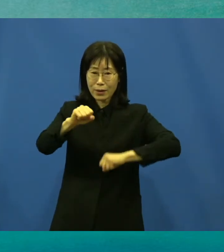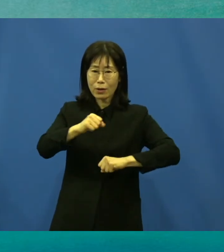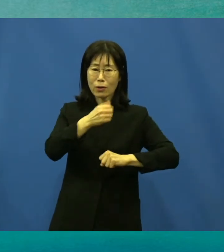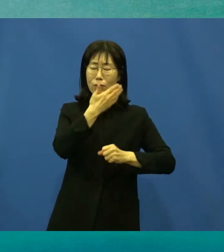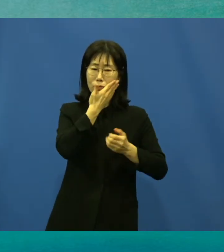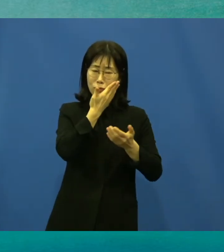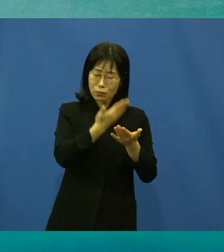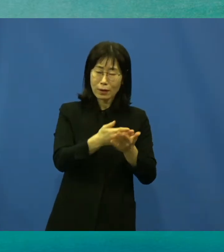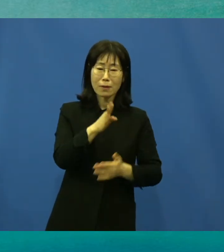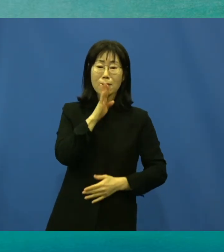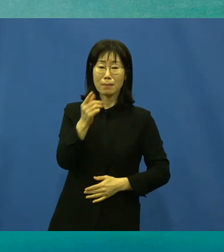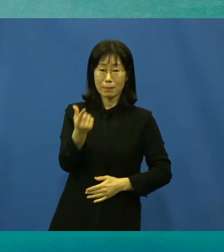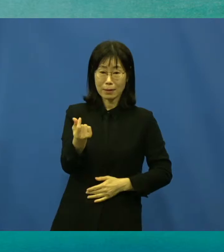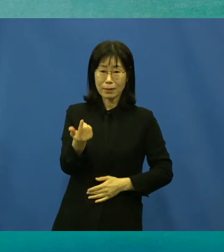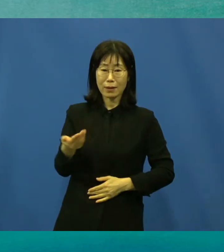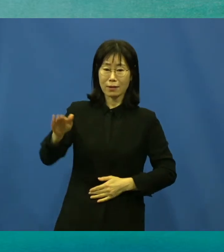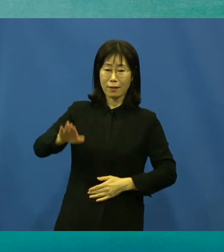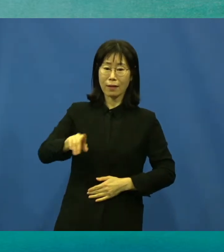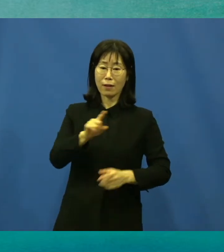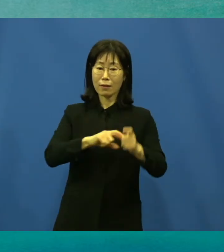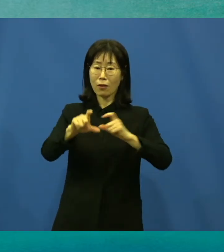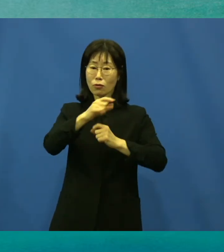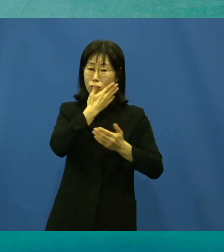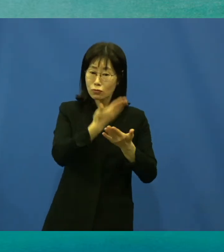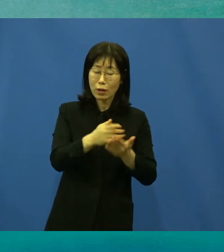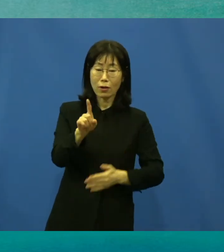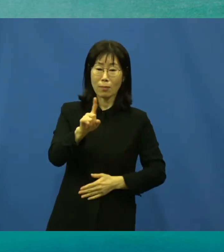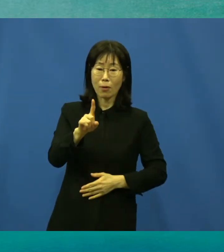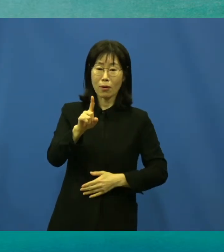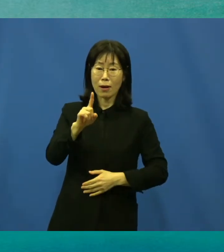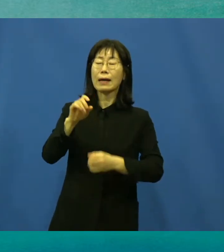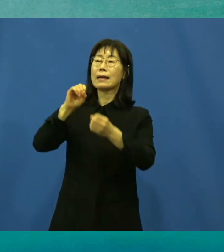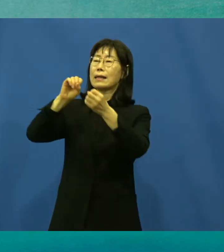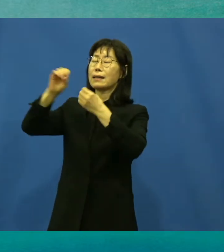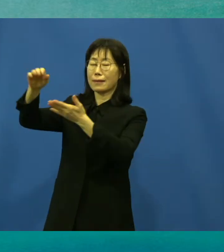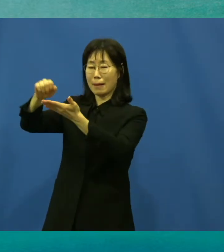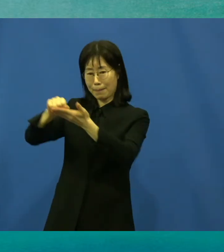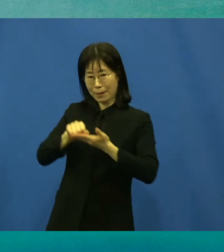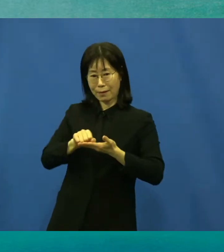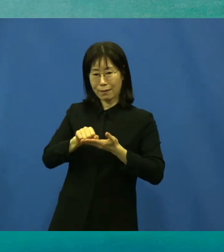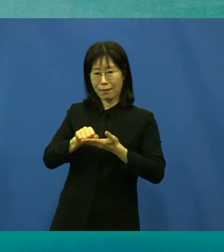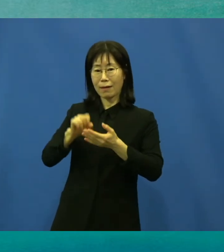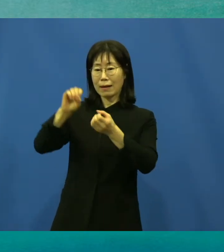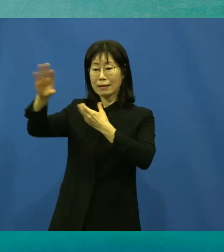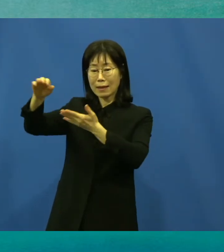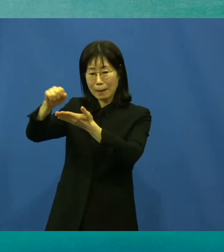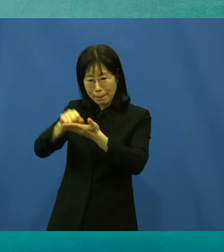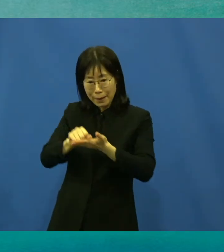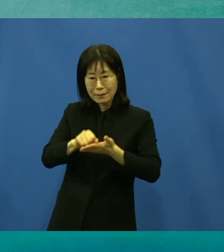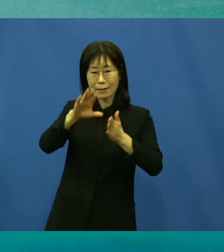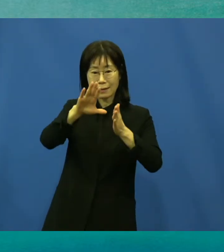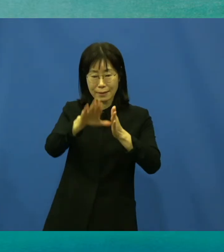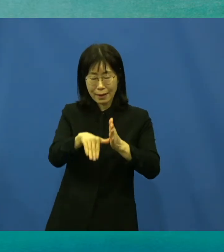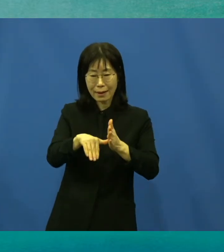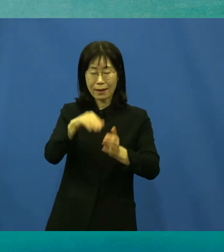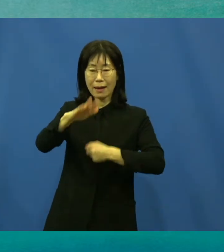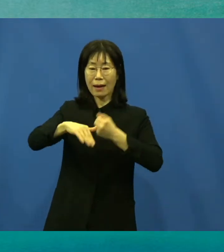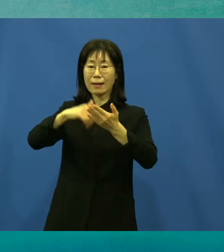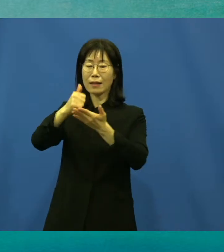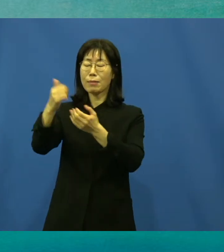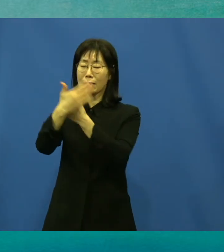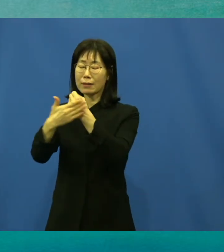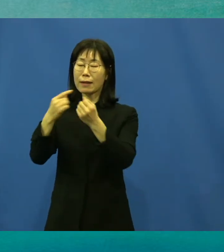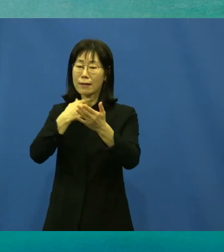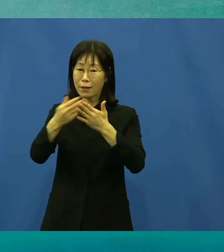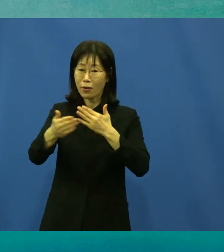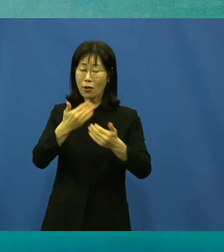우리는 하나님을 경험합니다. 그리고 그 경험한 우리의 신앙이 축적될 때 우리의